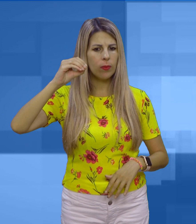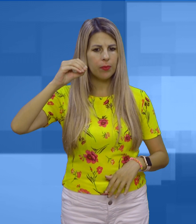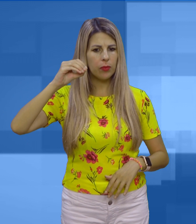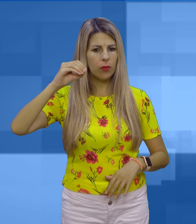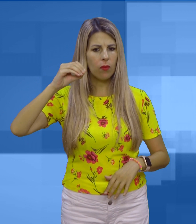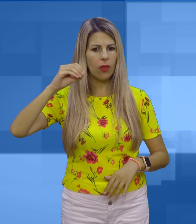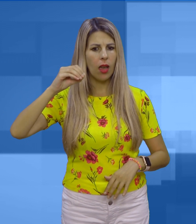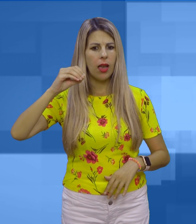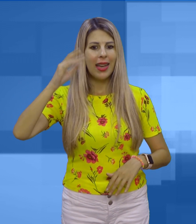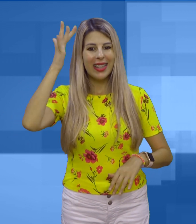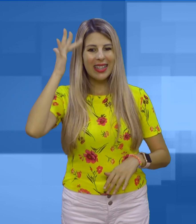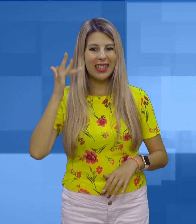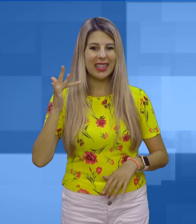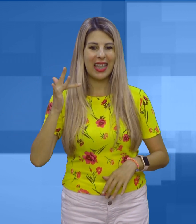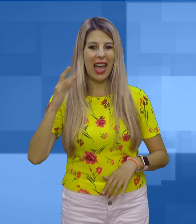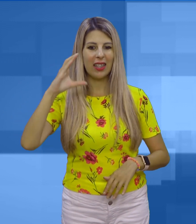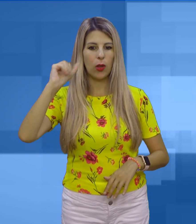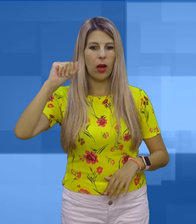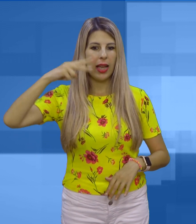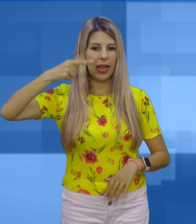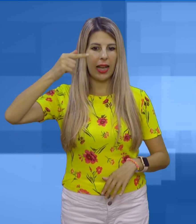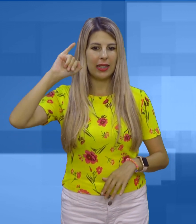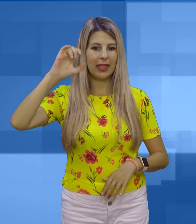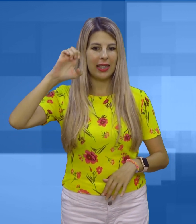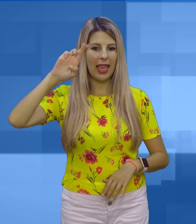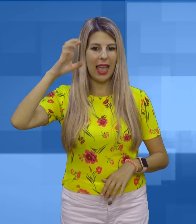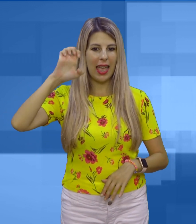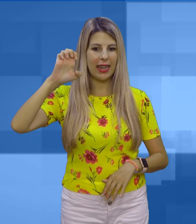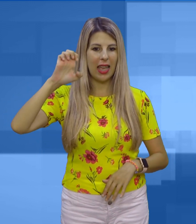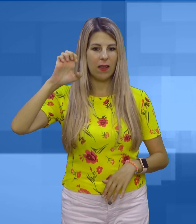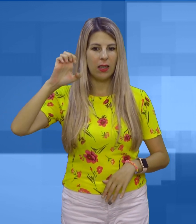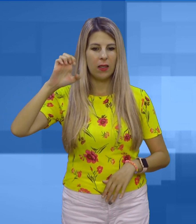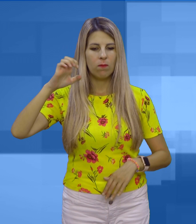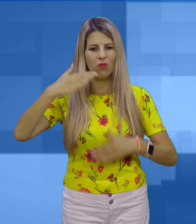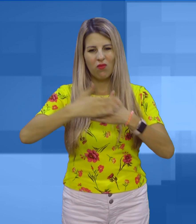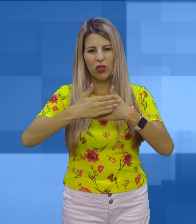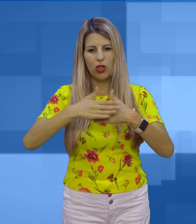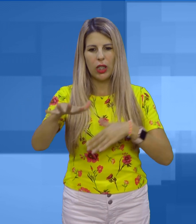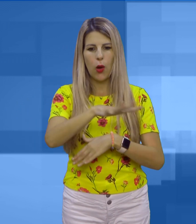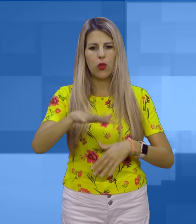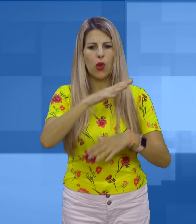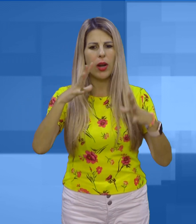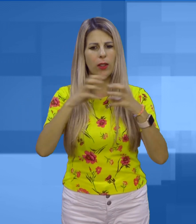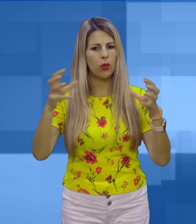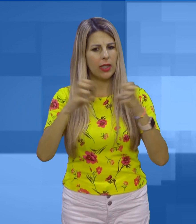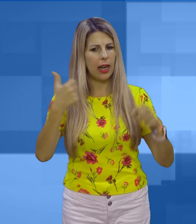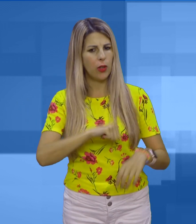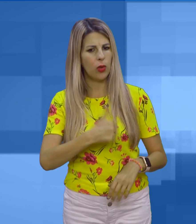svincolo della zona industriale di Oristano e le case sulla via principale che collega il capoluogo a Santa Giusta.